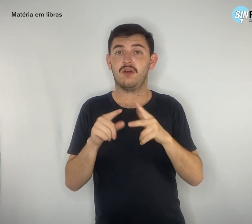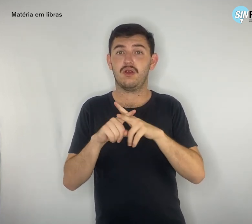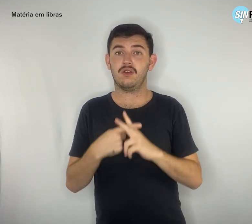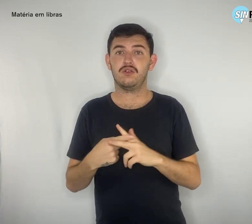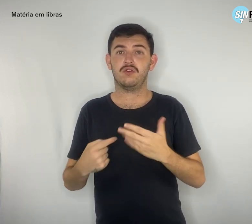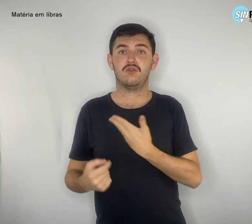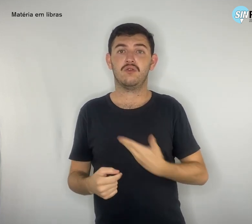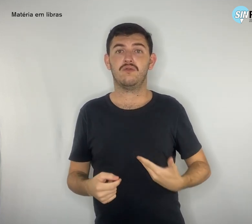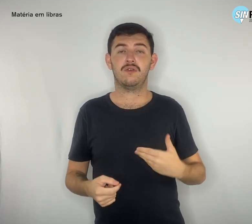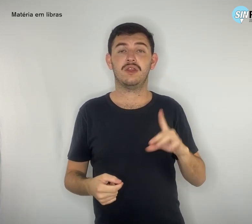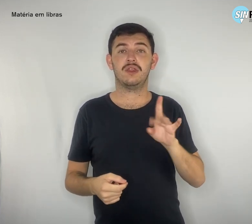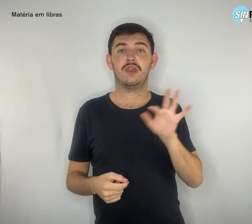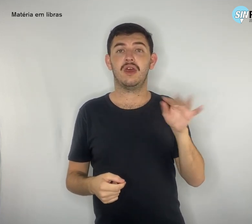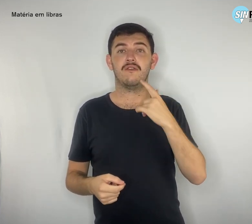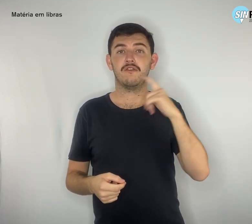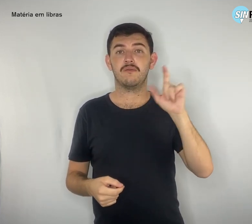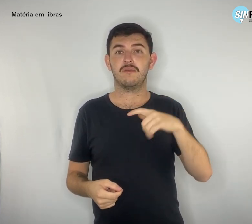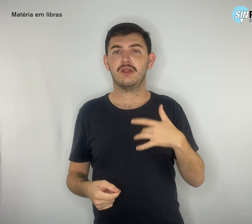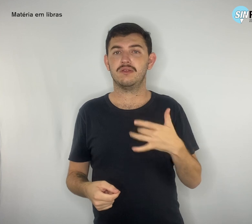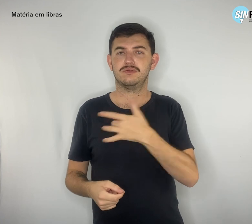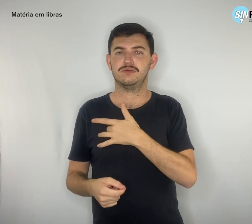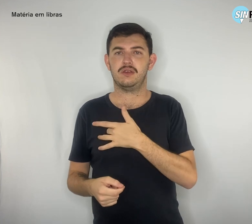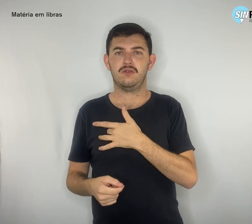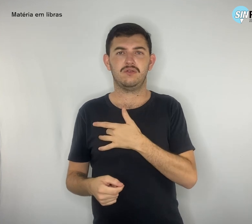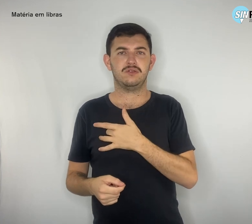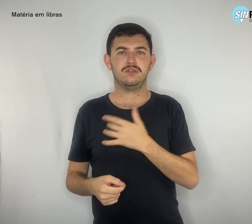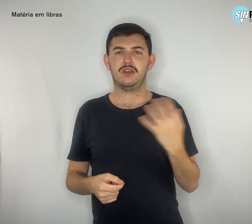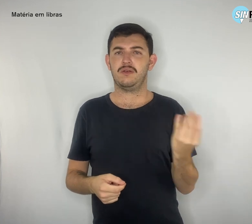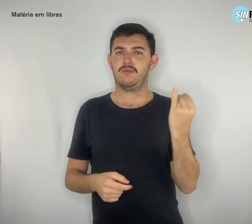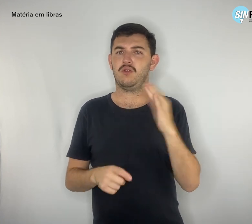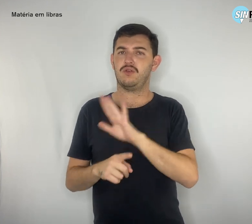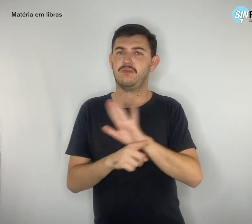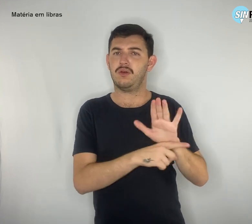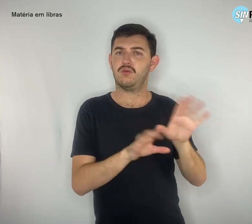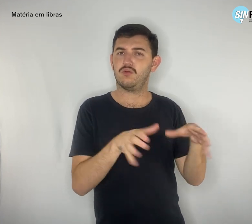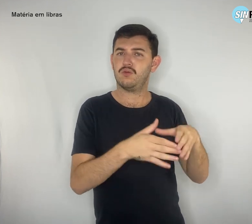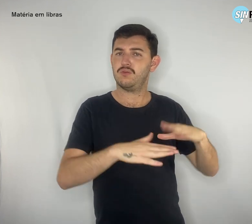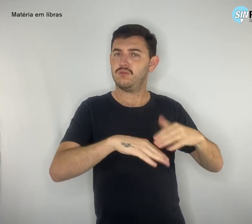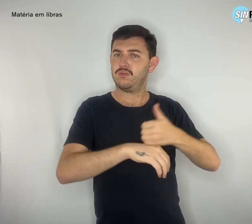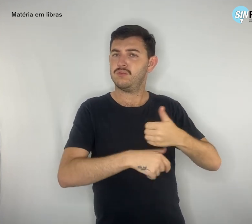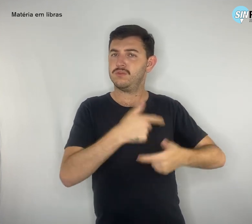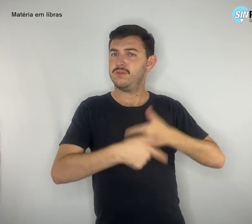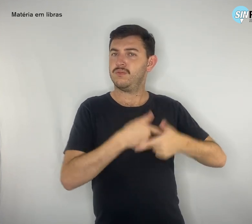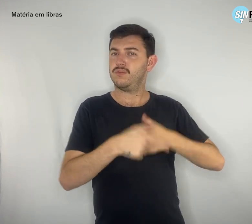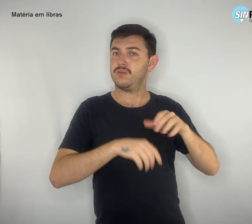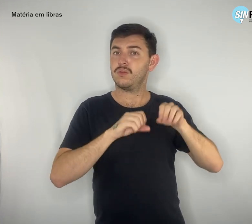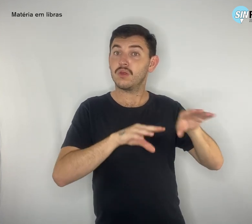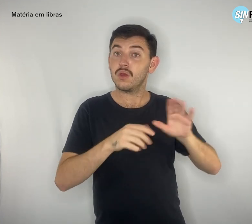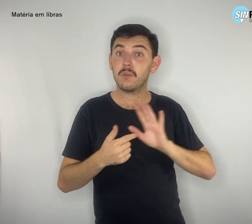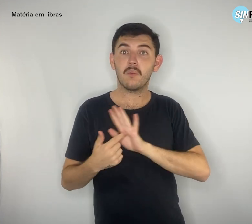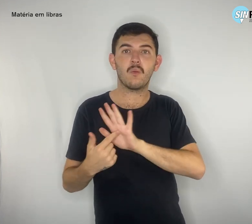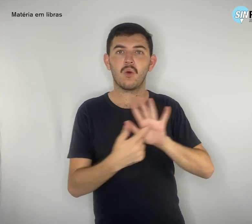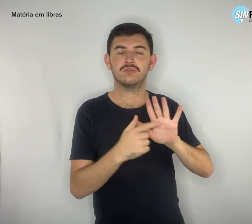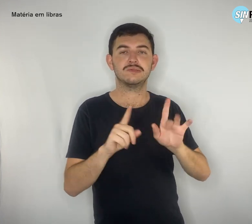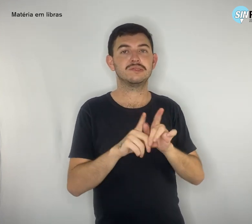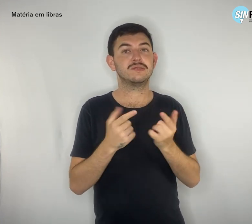saúde é muito importante para nossa categoria e mostra que a luta organizada